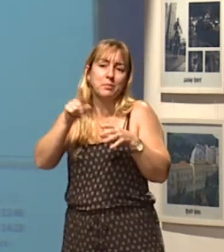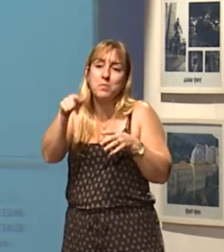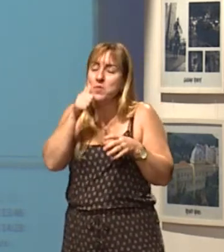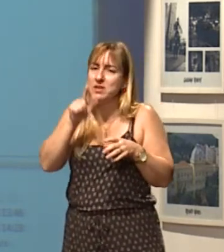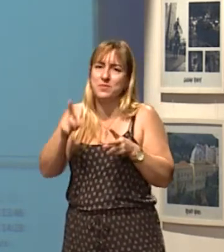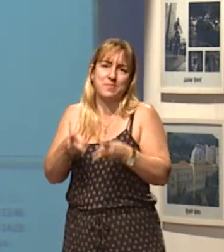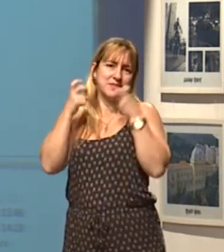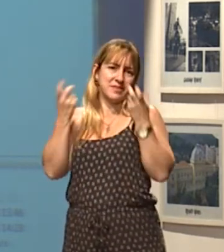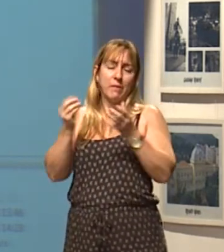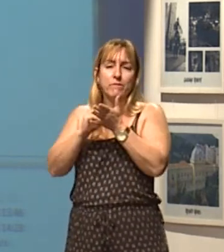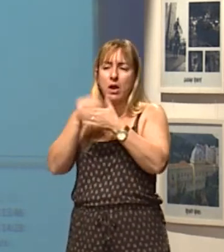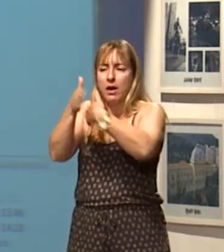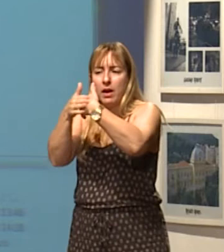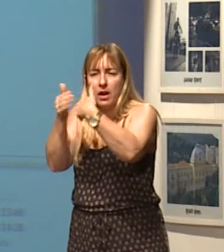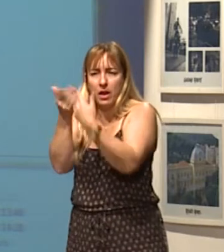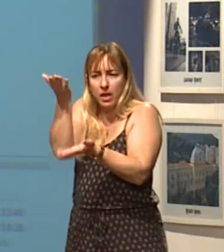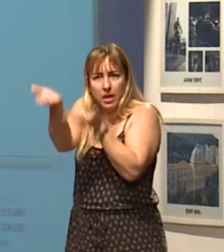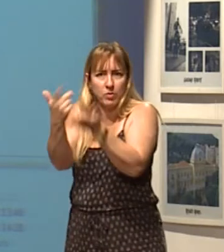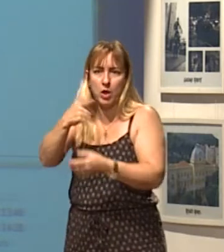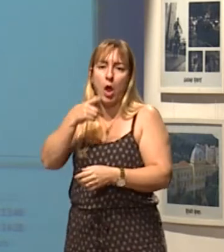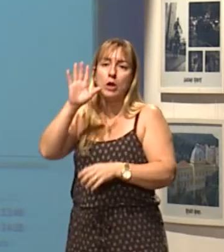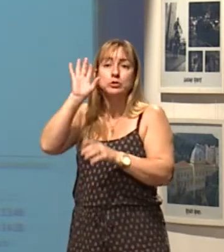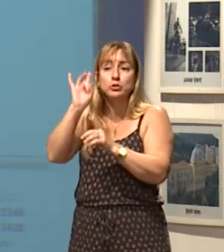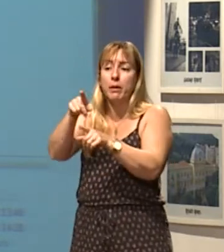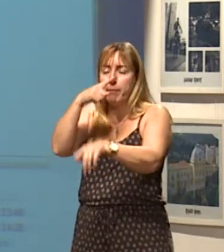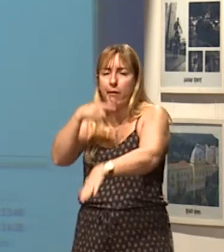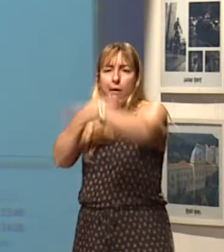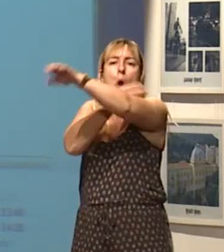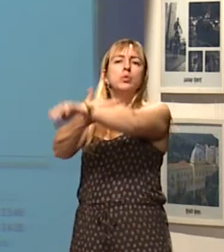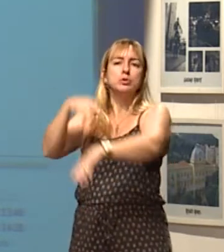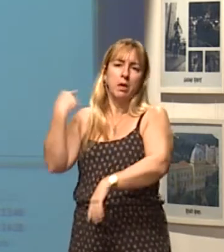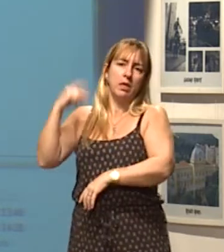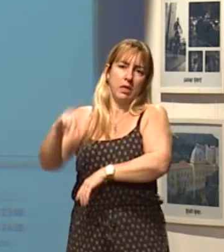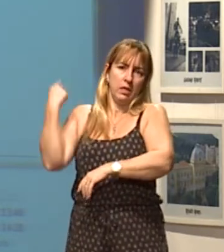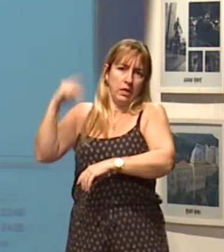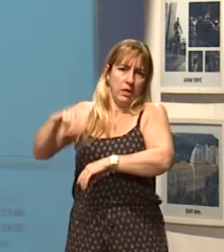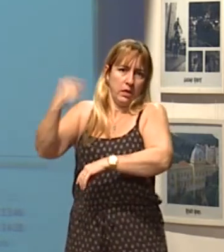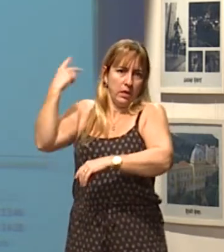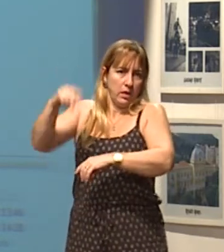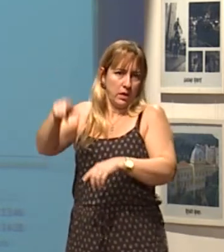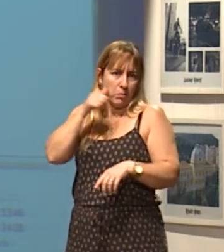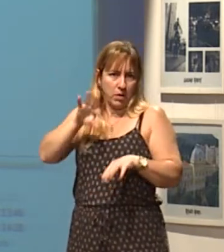estranho, porque a mulher não percebe que isso é uma forma de violência, porque ela sempre